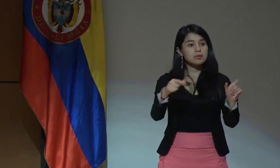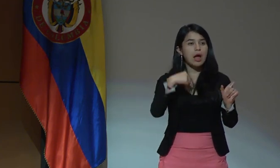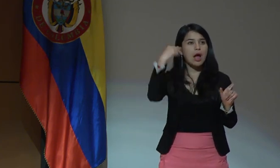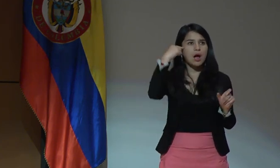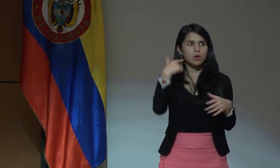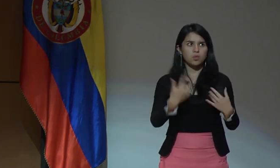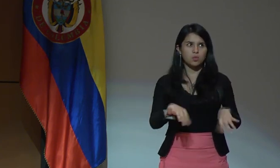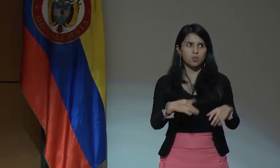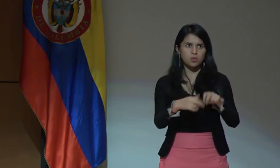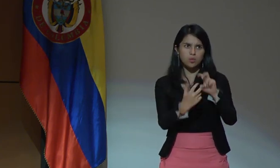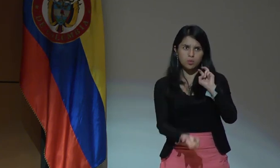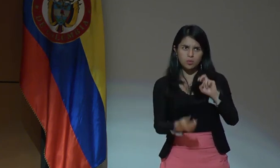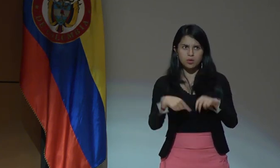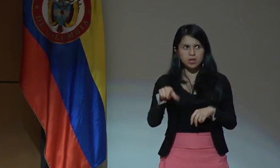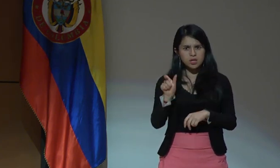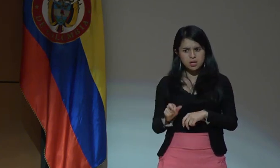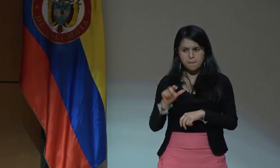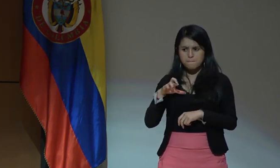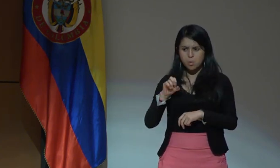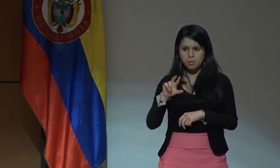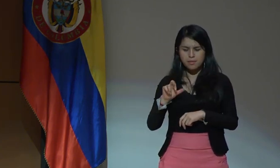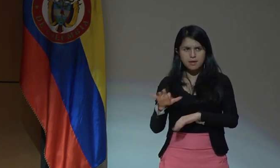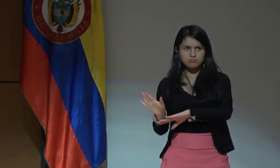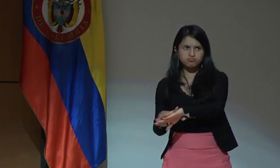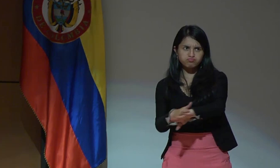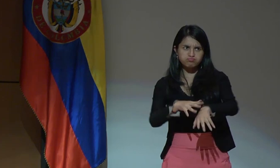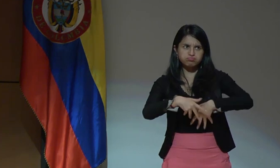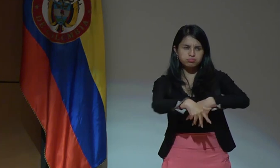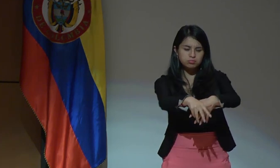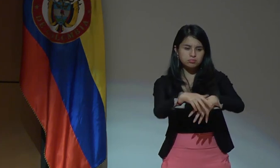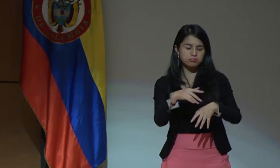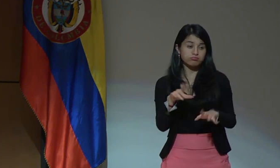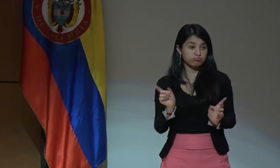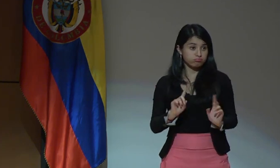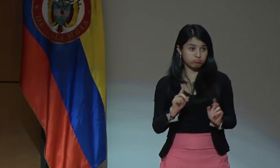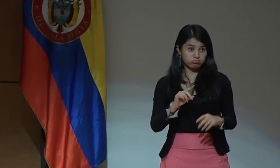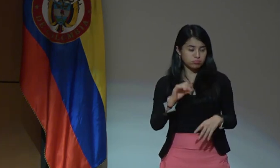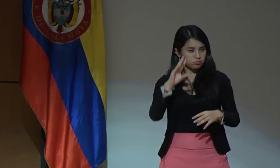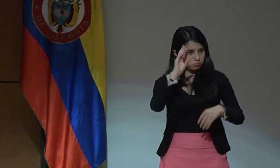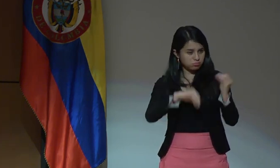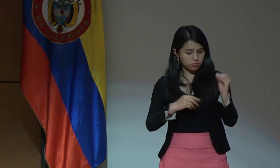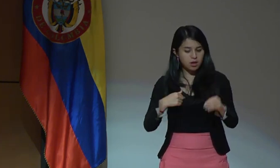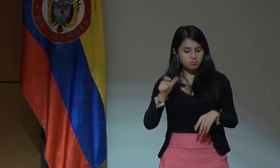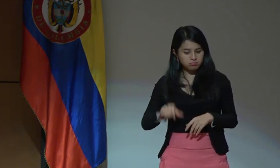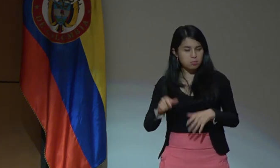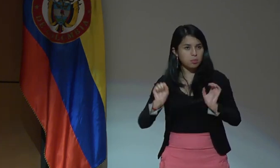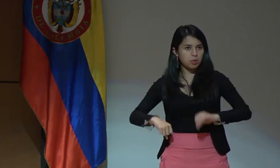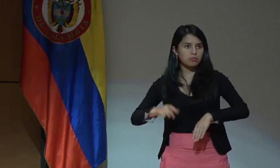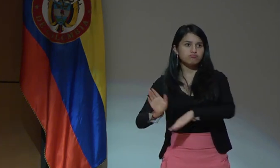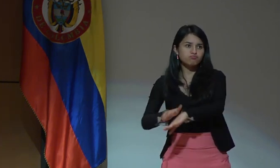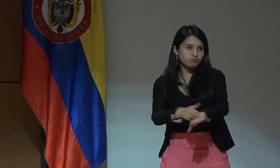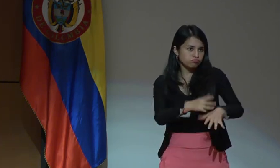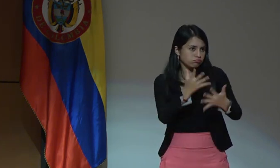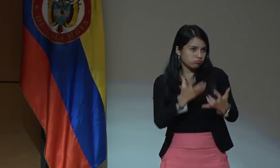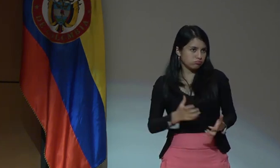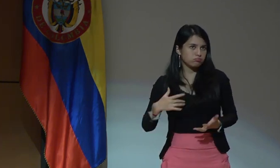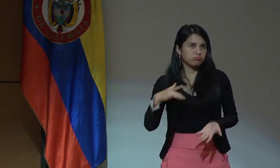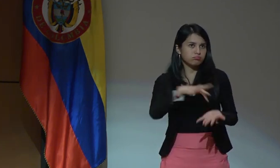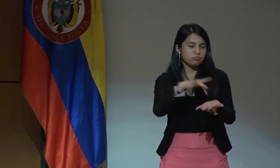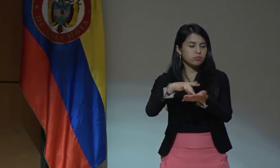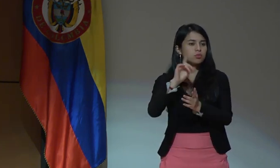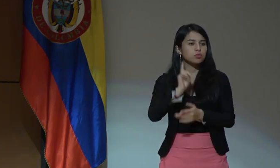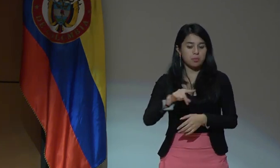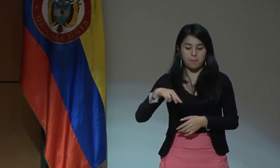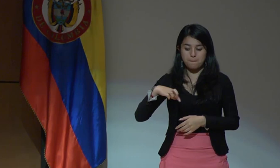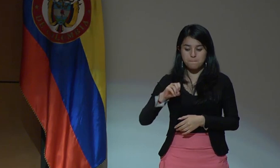hubiera convocado. Yo no estoy de acuerdo, porque Popeye tiene todo el derecho a convocar a donde quiera ir. Porque en teoría